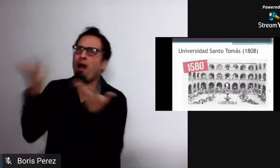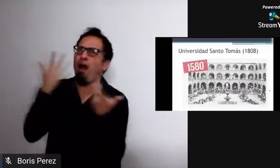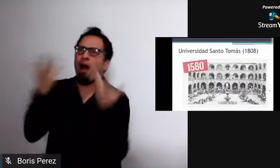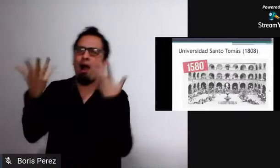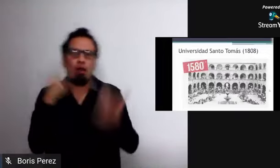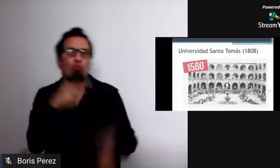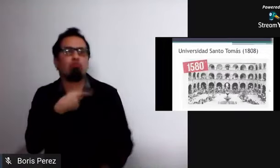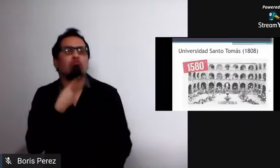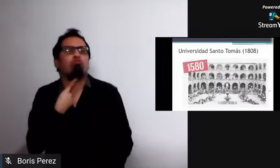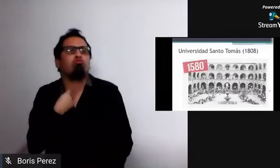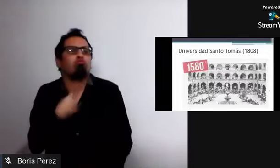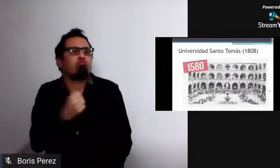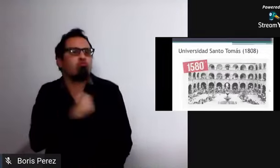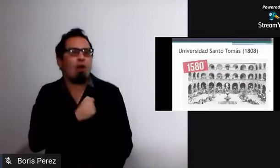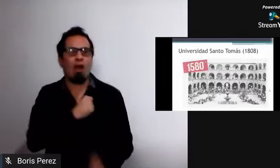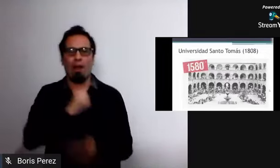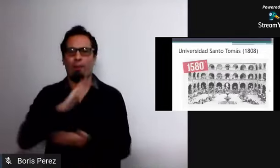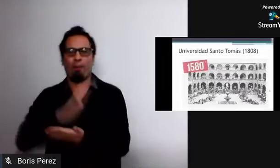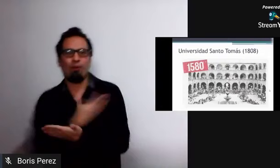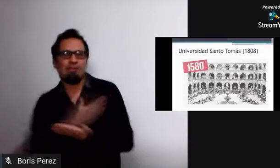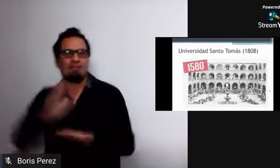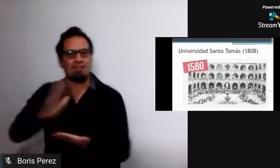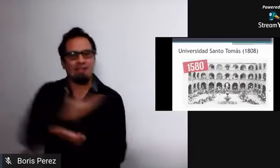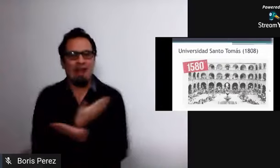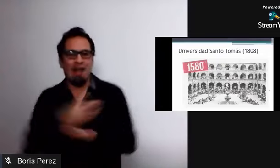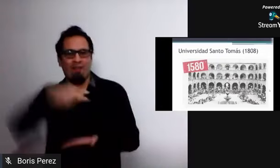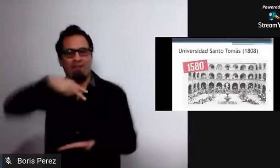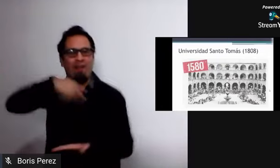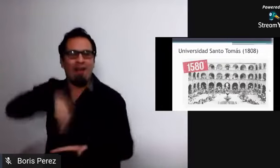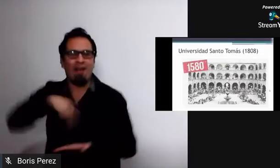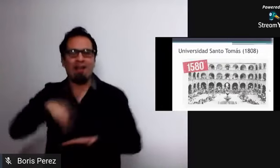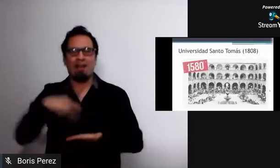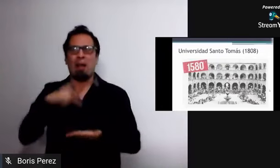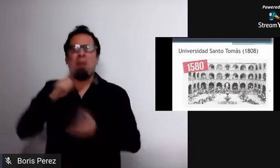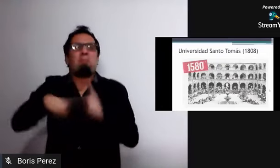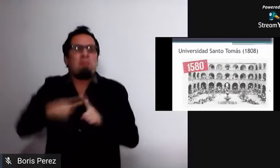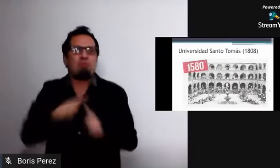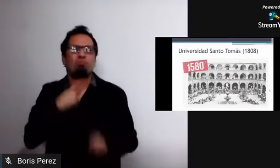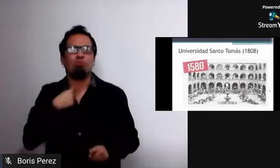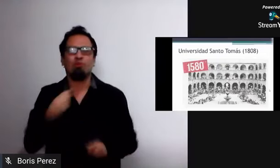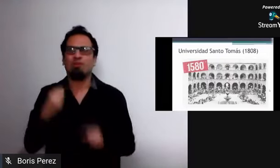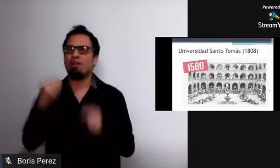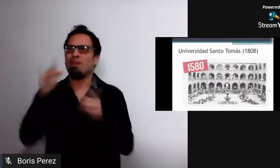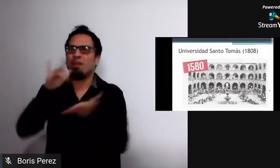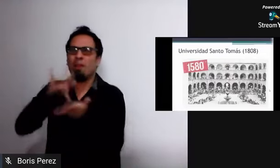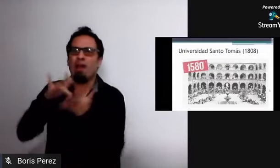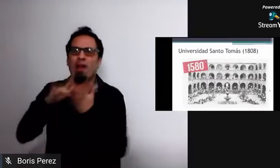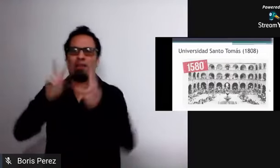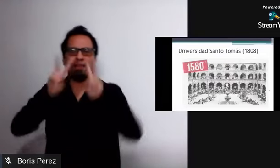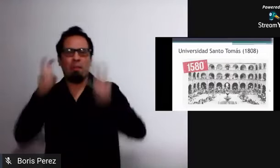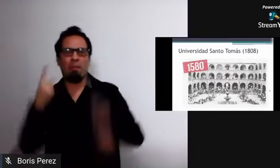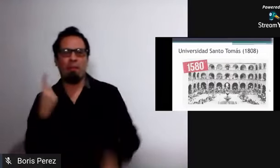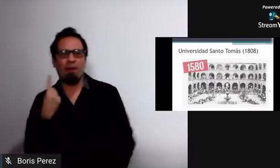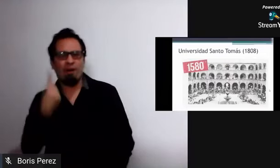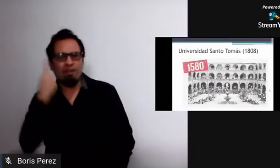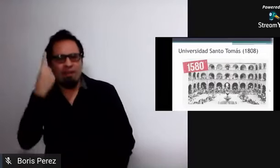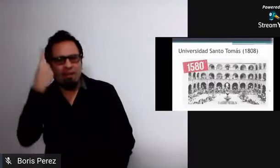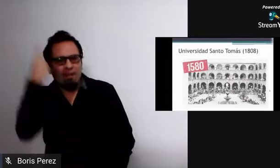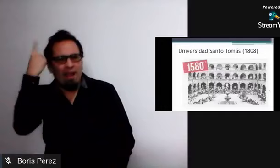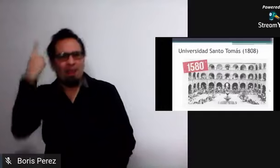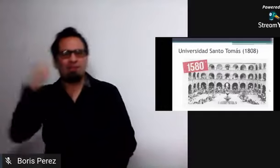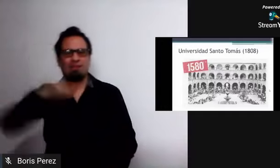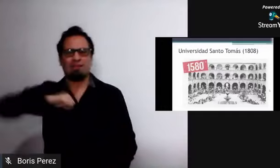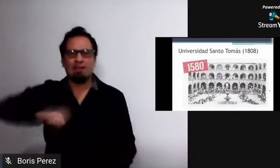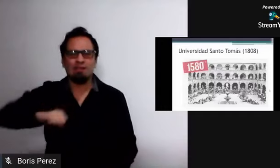estas batallas contra el ejército francés. Así que digamos que de manera simultánea